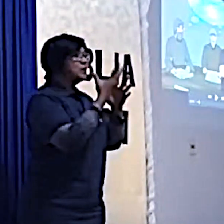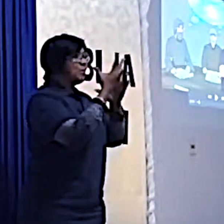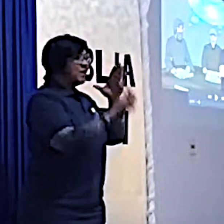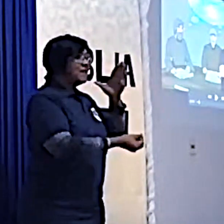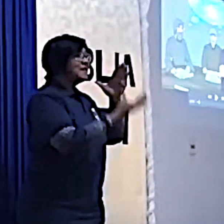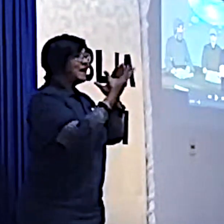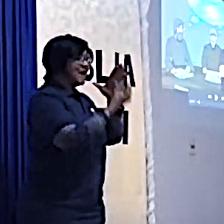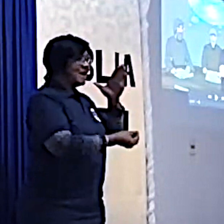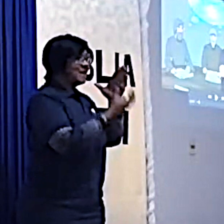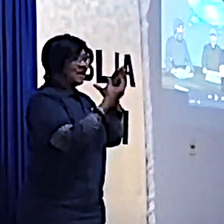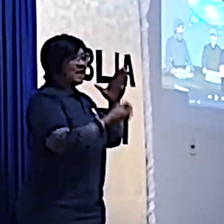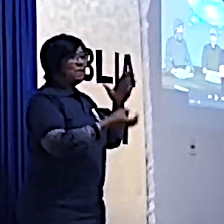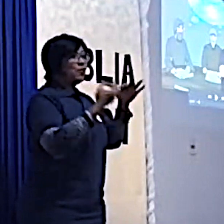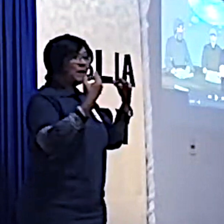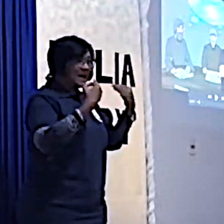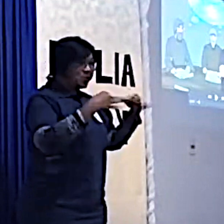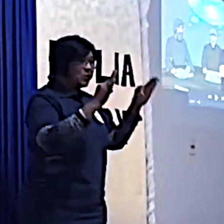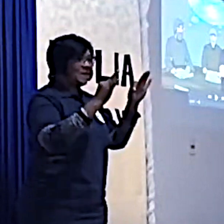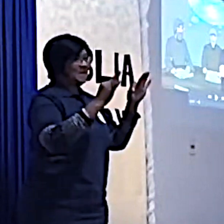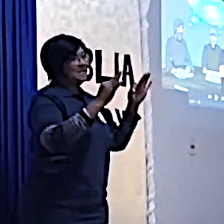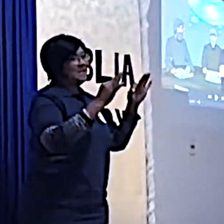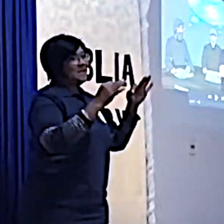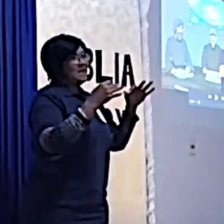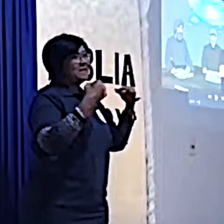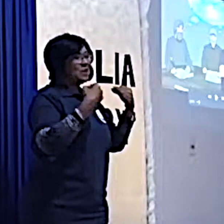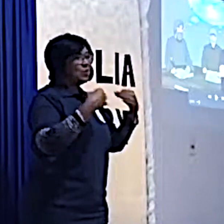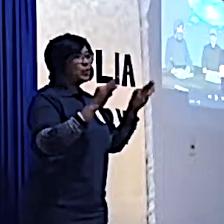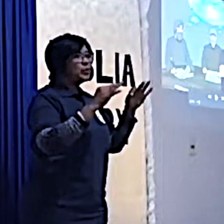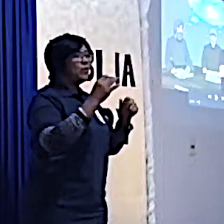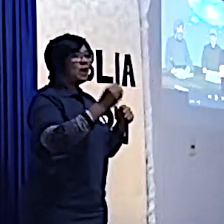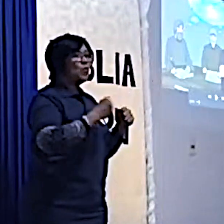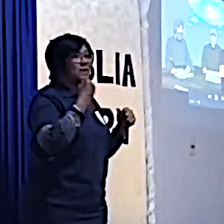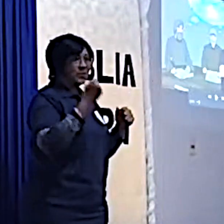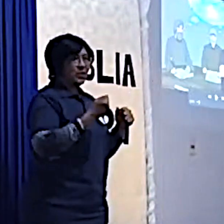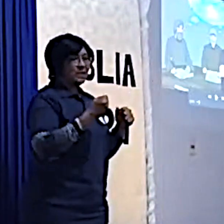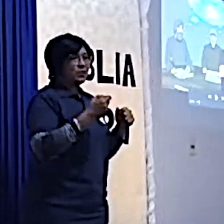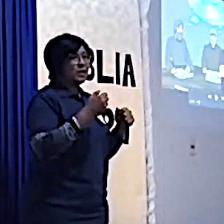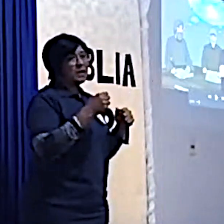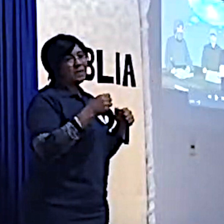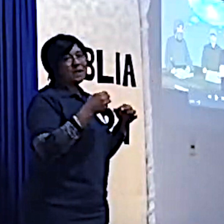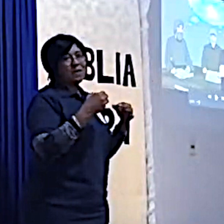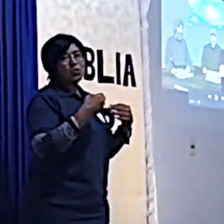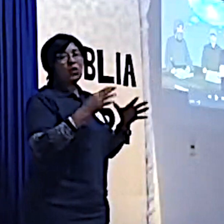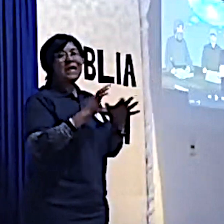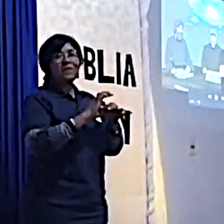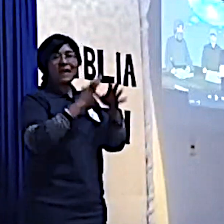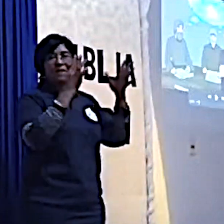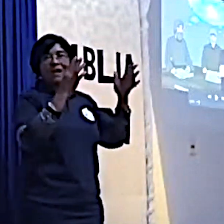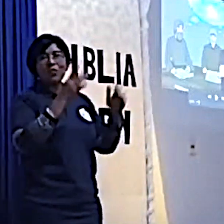puede descargar en forma gratuita. Es uso bajo mención, es uso libre bajo